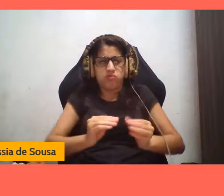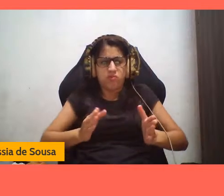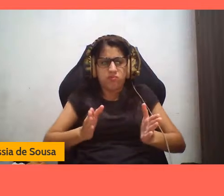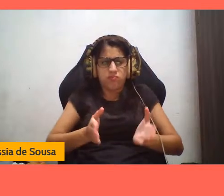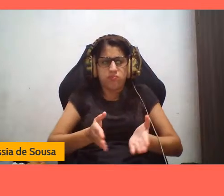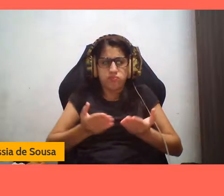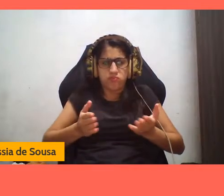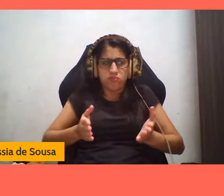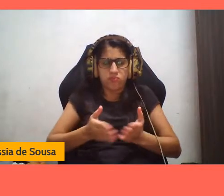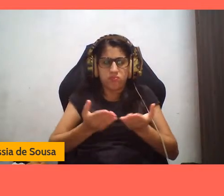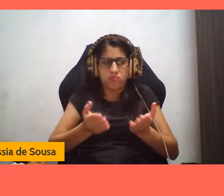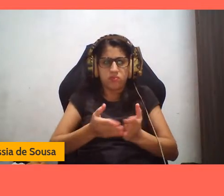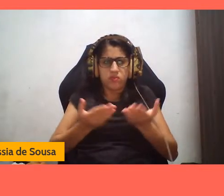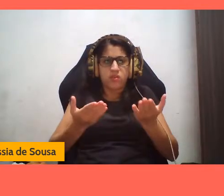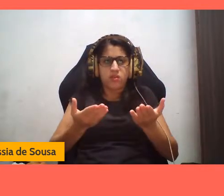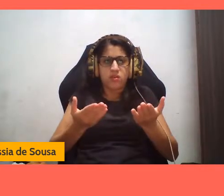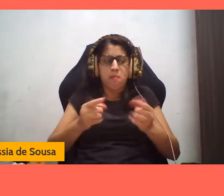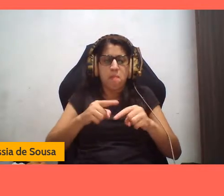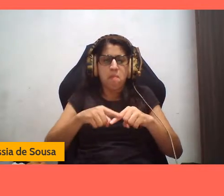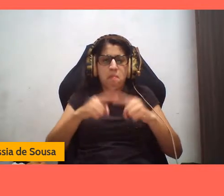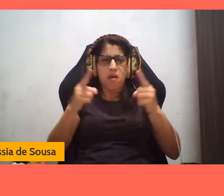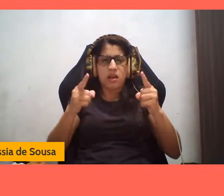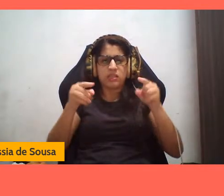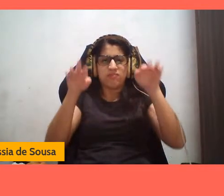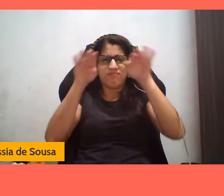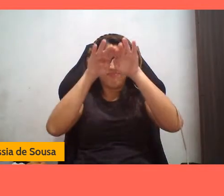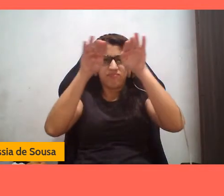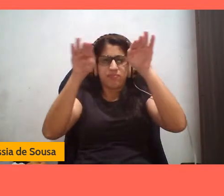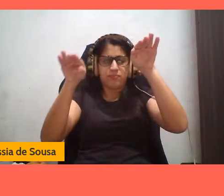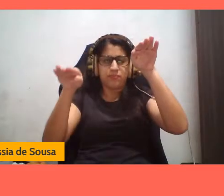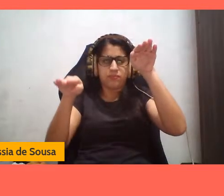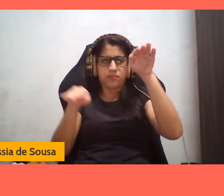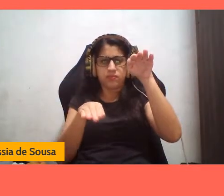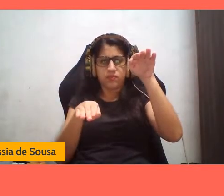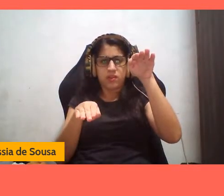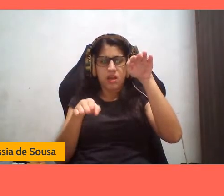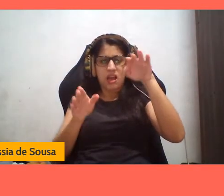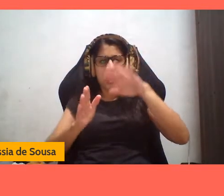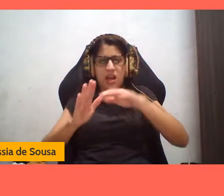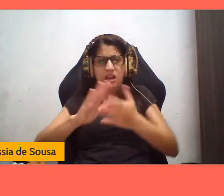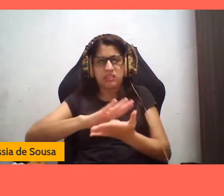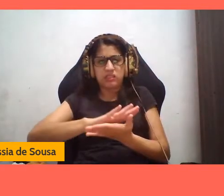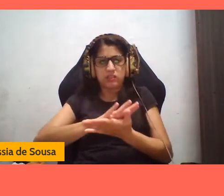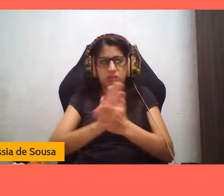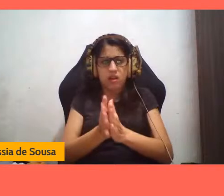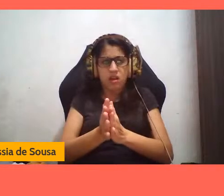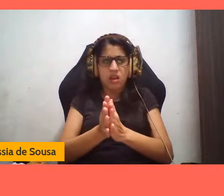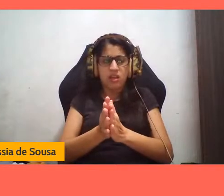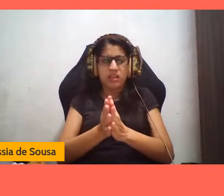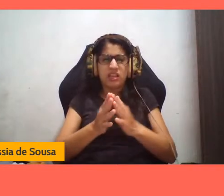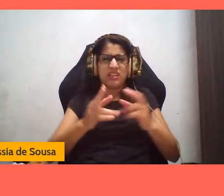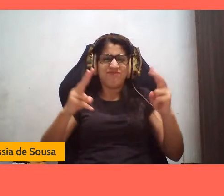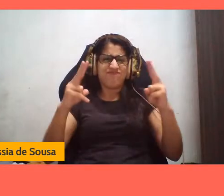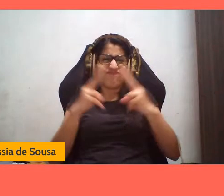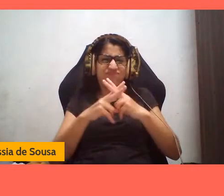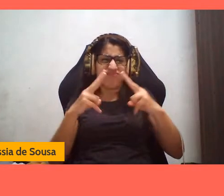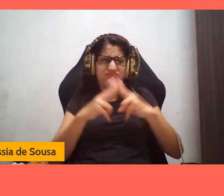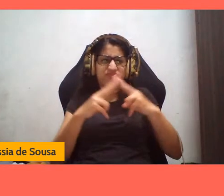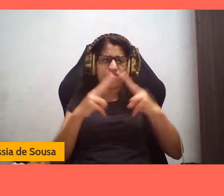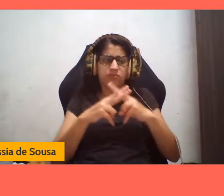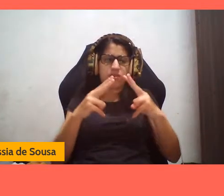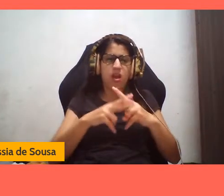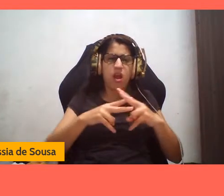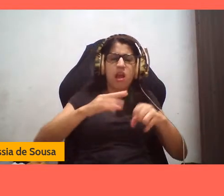a vulnerabilidade, a desigualdade, a exclusão e a violência aumentaram dentro